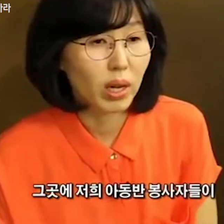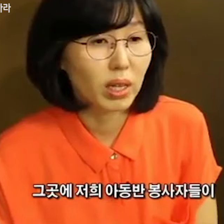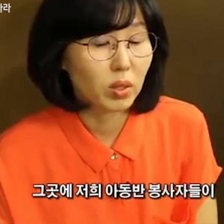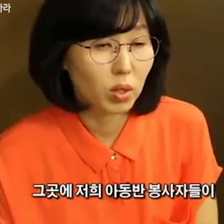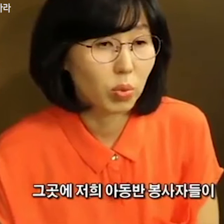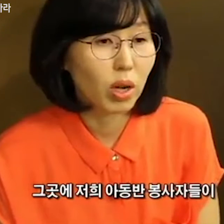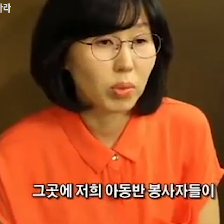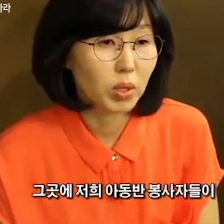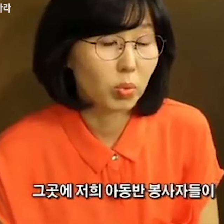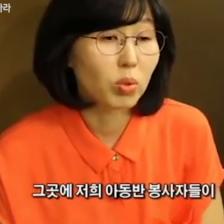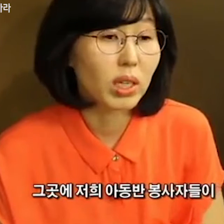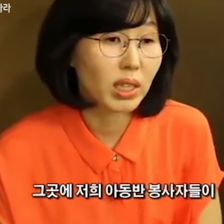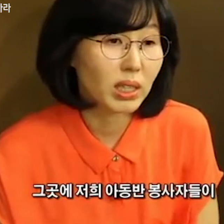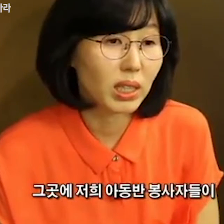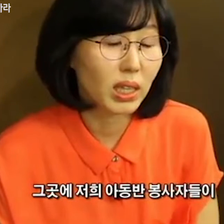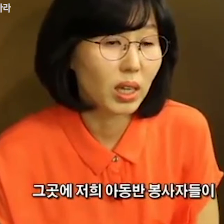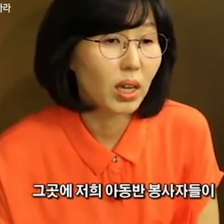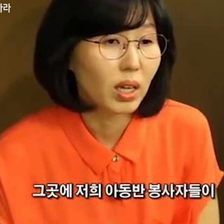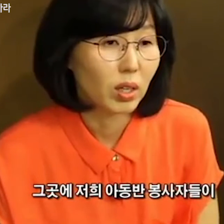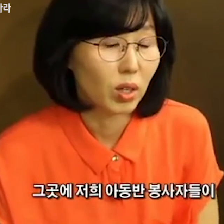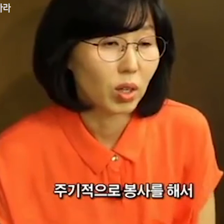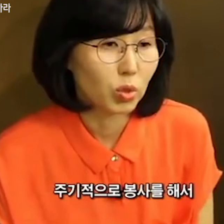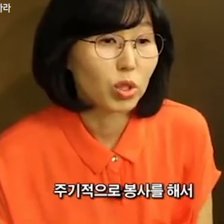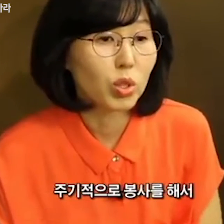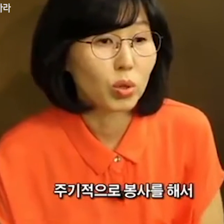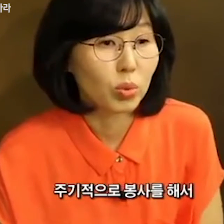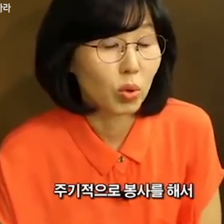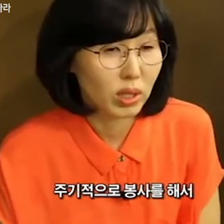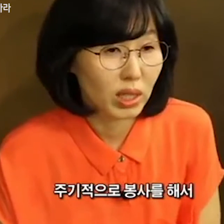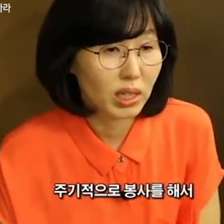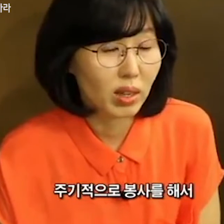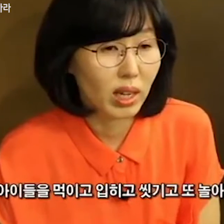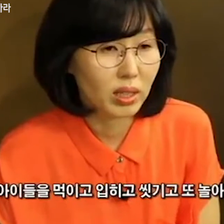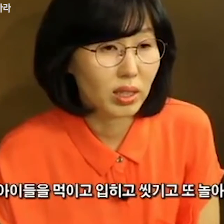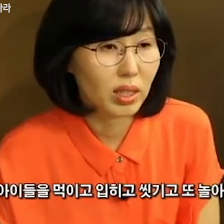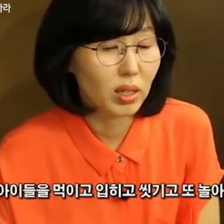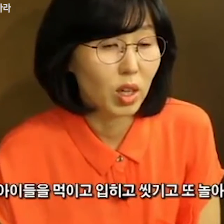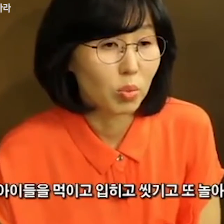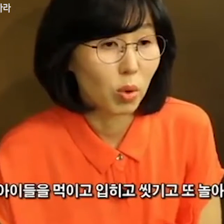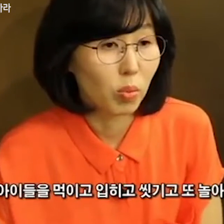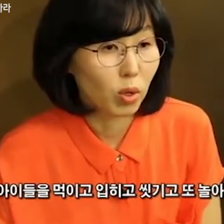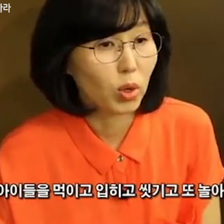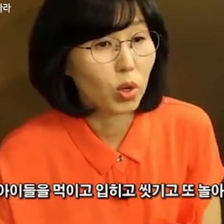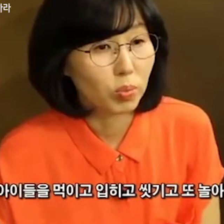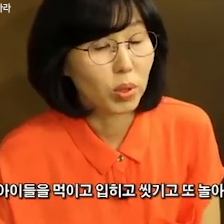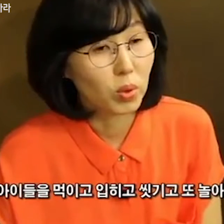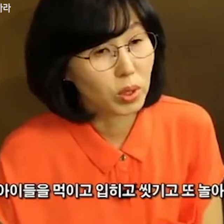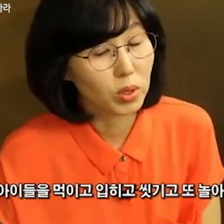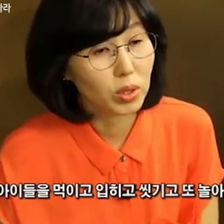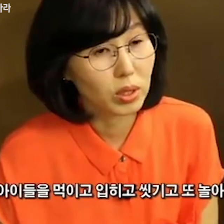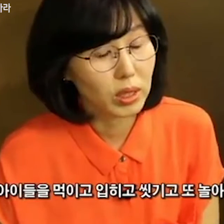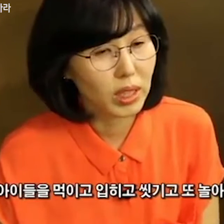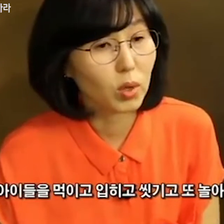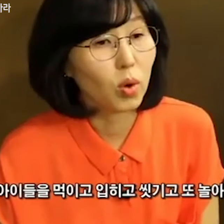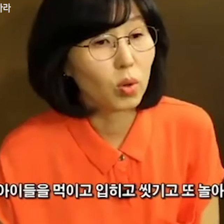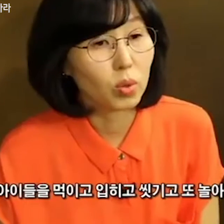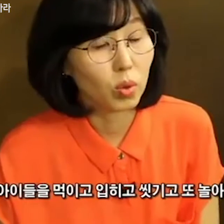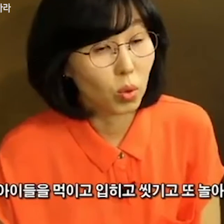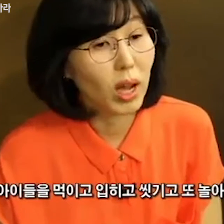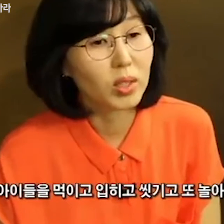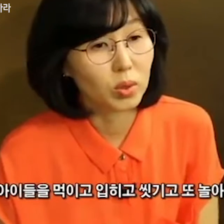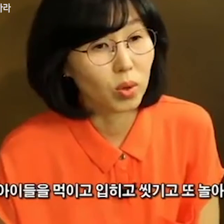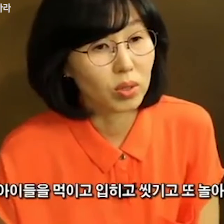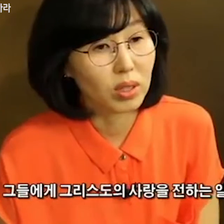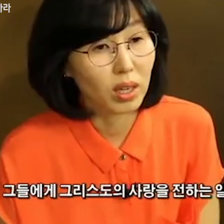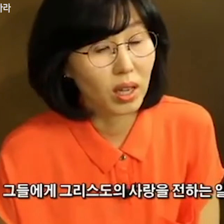아동반, 저를 포함한 저희 봉사자들이 주기적으로 봉사를 해서 아이들 먹이고 입히고 씻기고 또